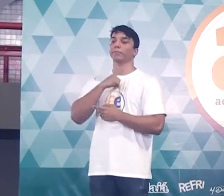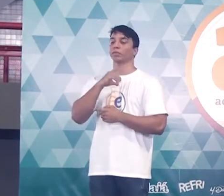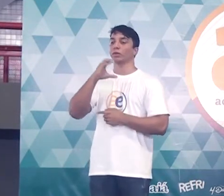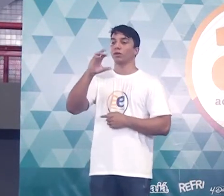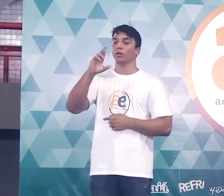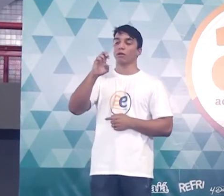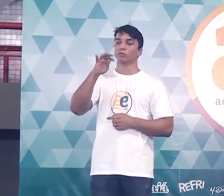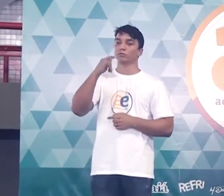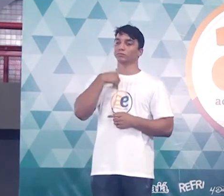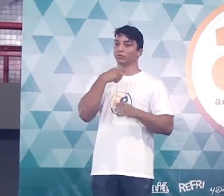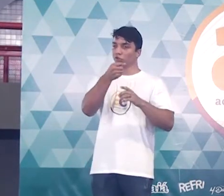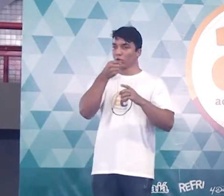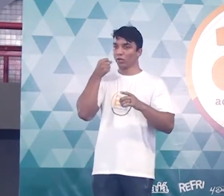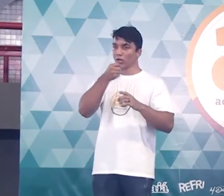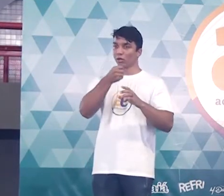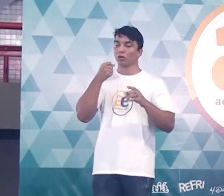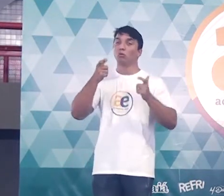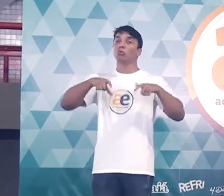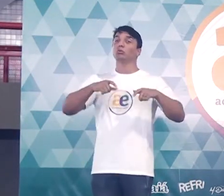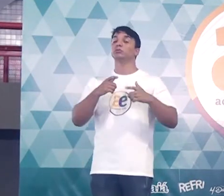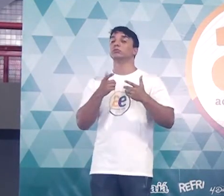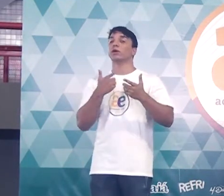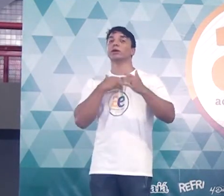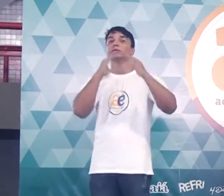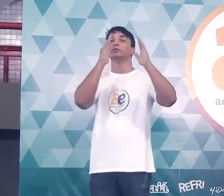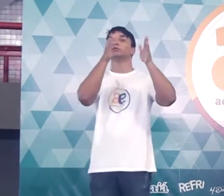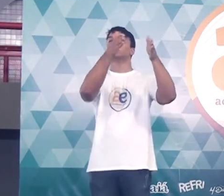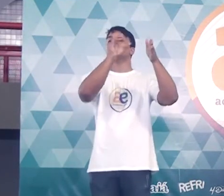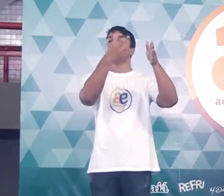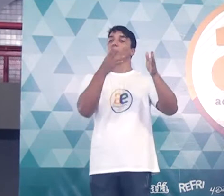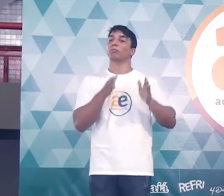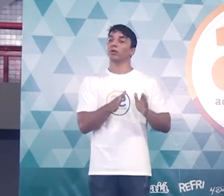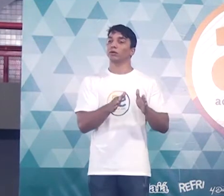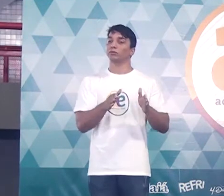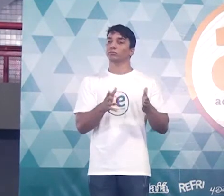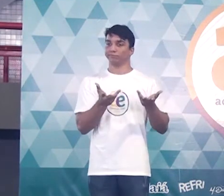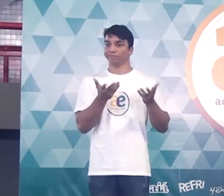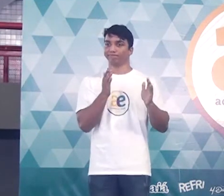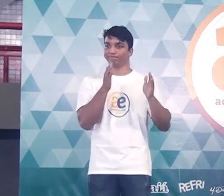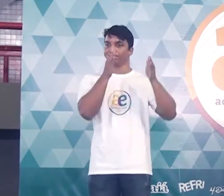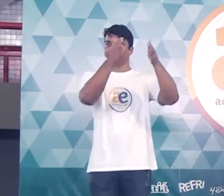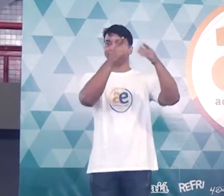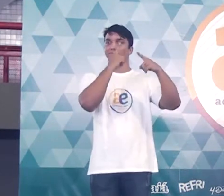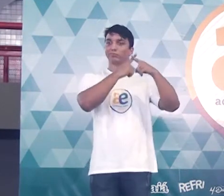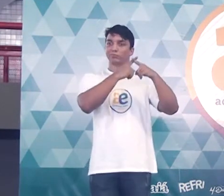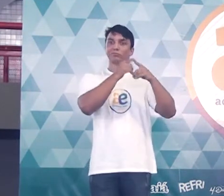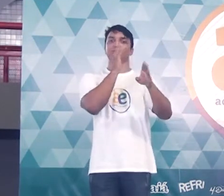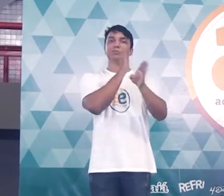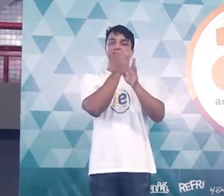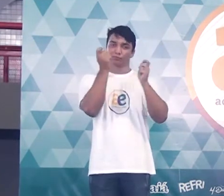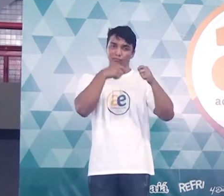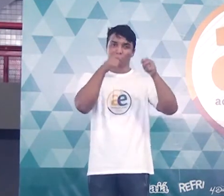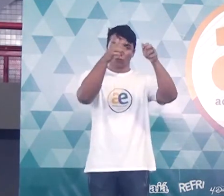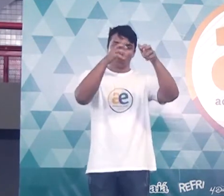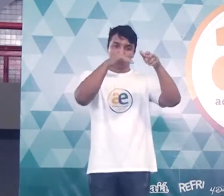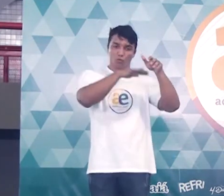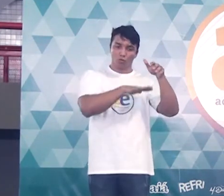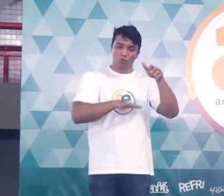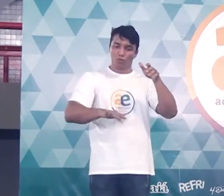onde? Parte de cima também. Então nós temos muitas aplicações, justamente porque, professor,